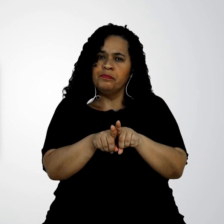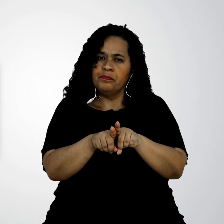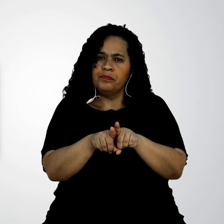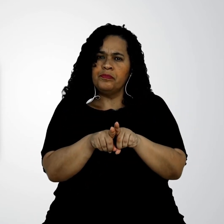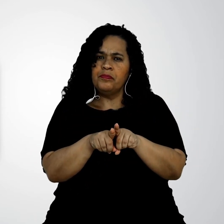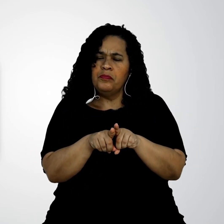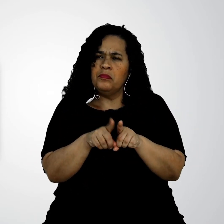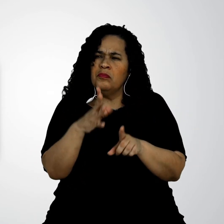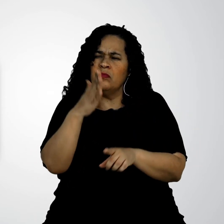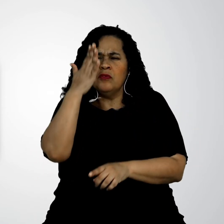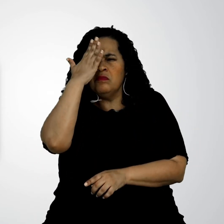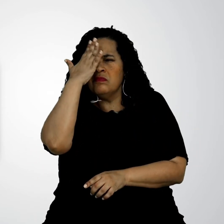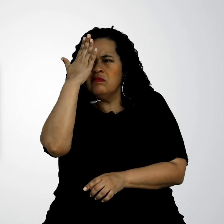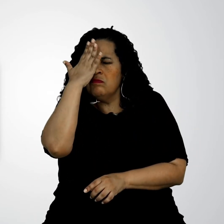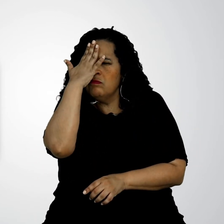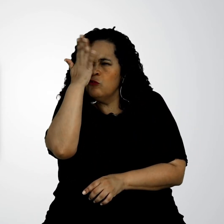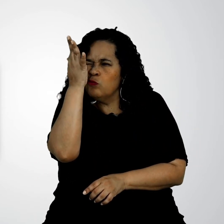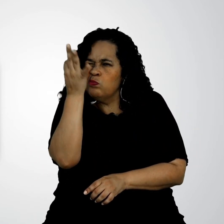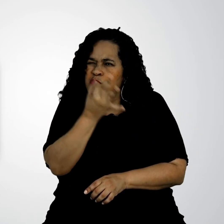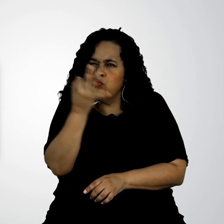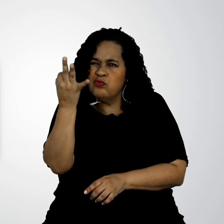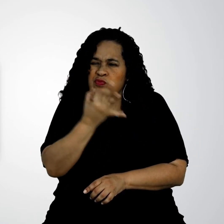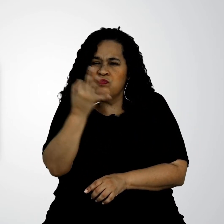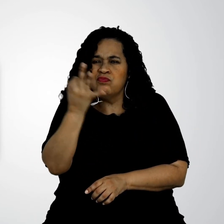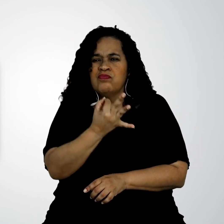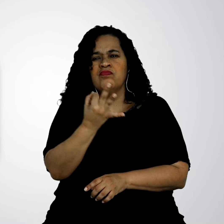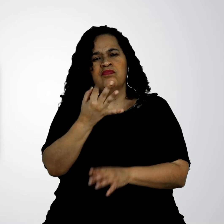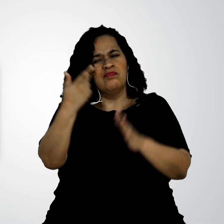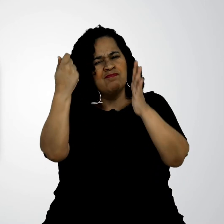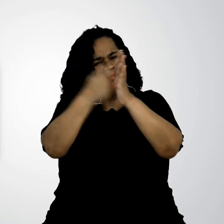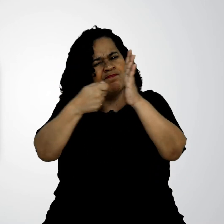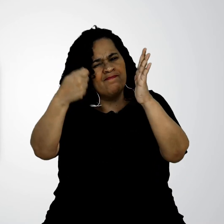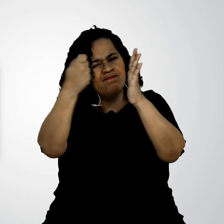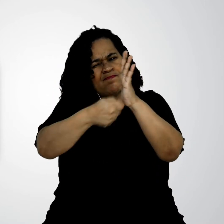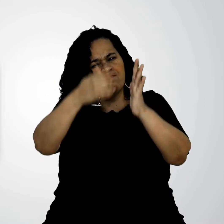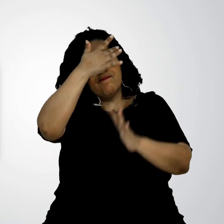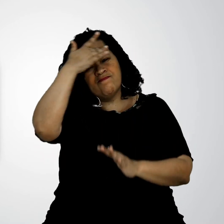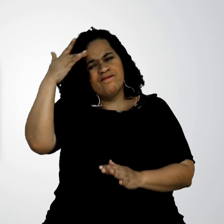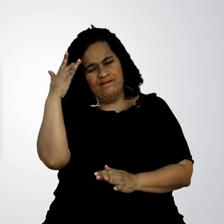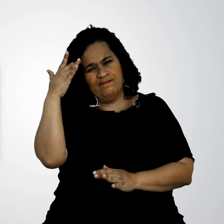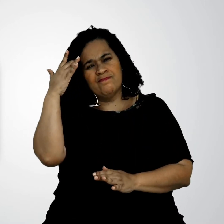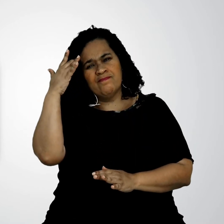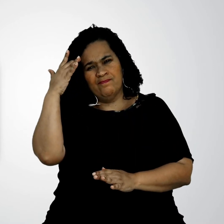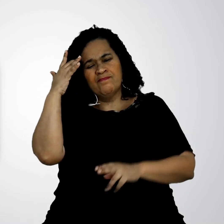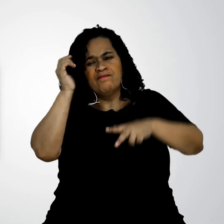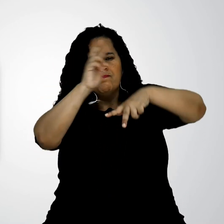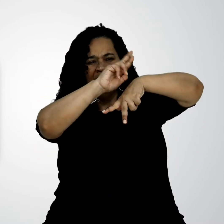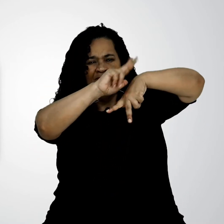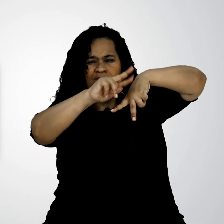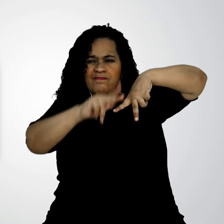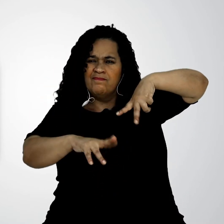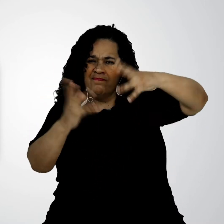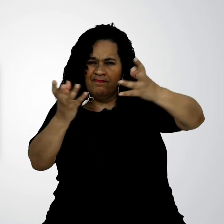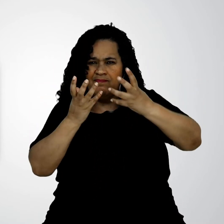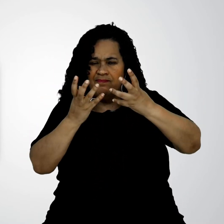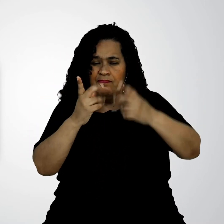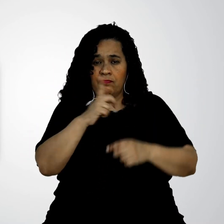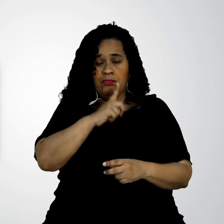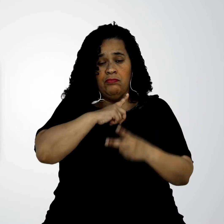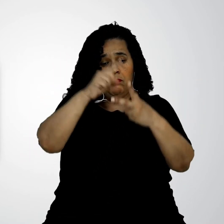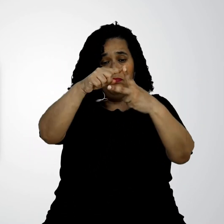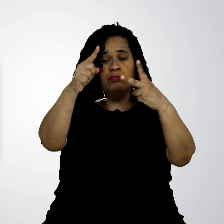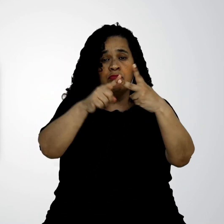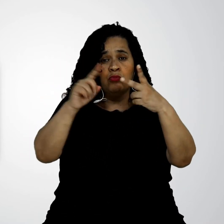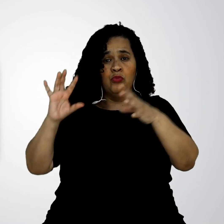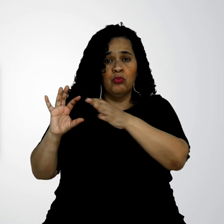muito o nosso coração em relação às lutas, né? Esse sofrimento, né? Esse sofrimento. Que é real, né? Porque existem dois contextos, né? Existe o